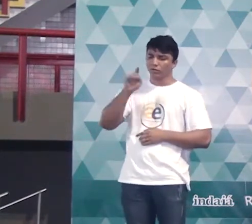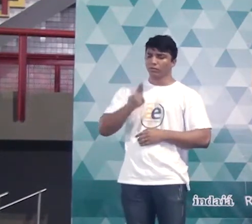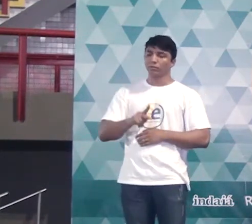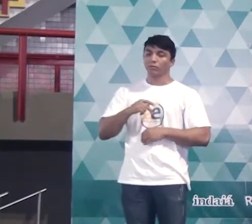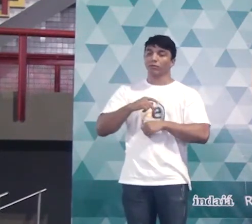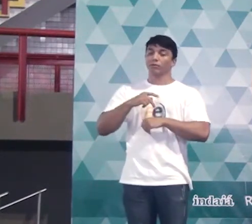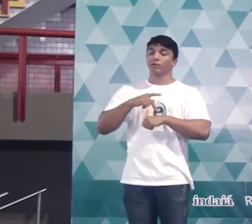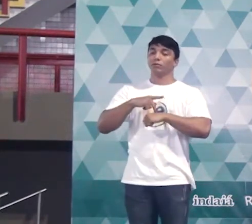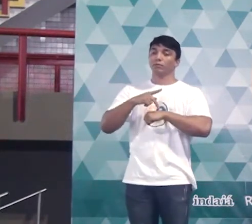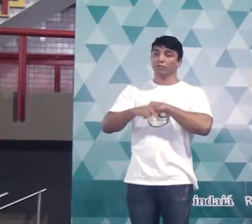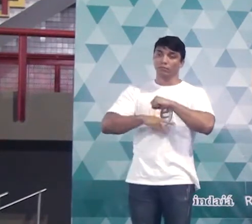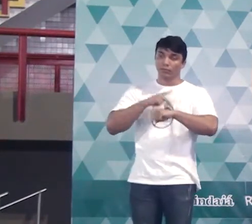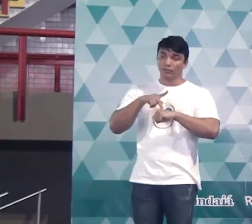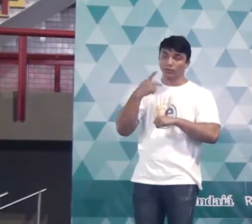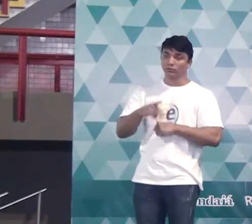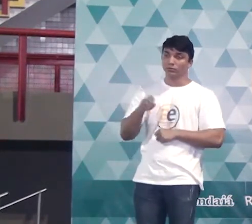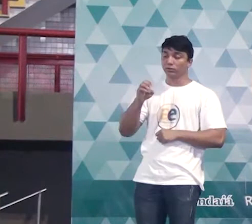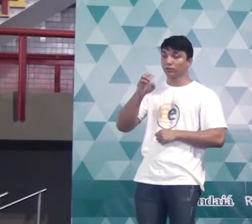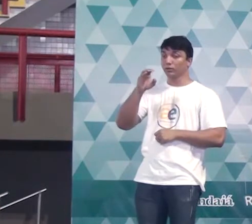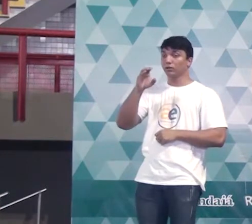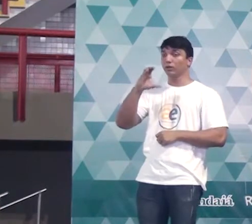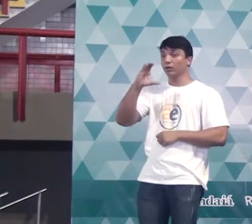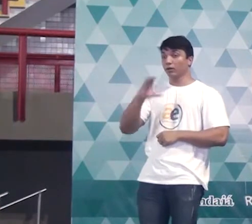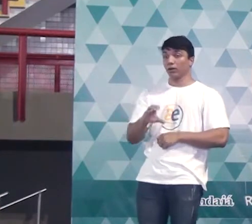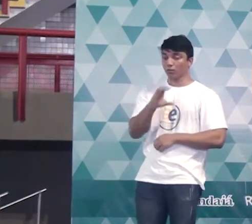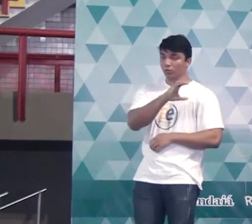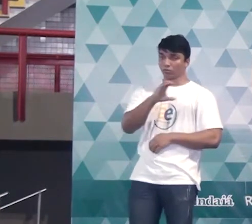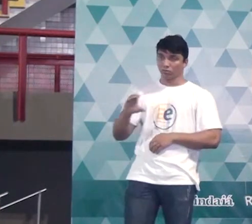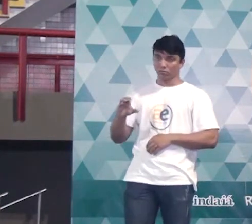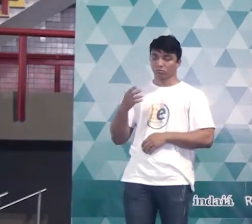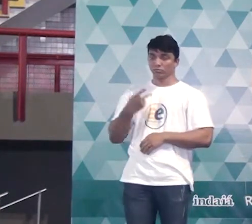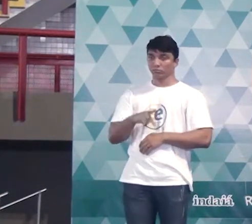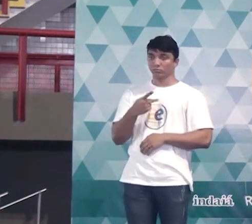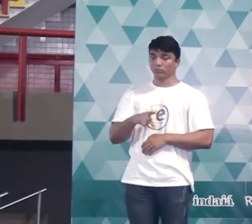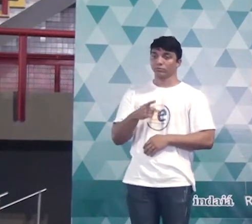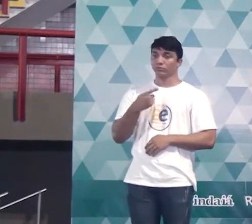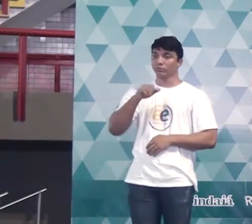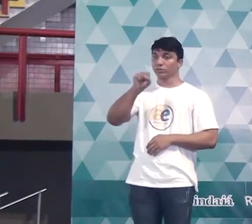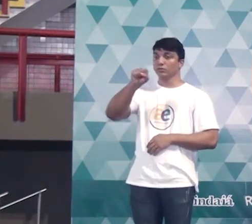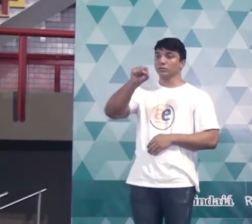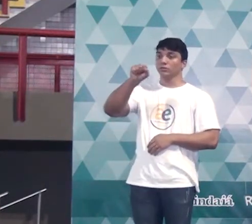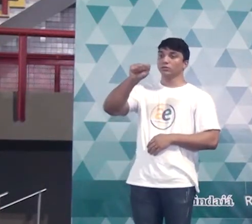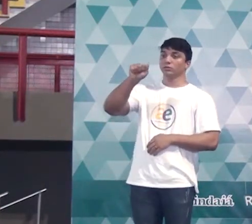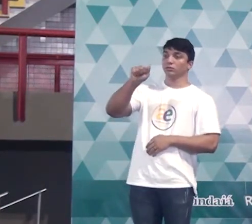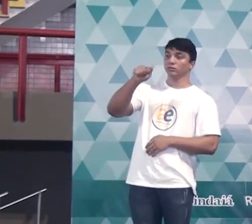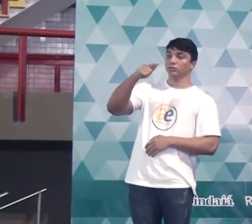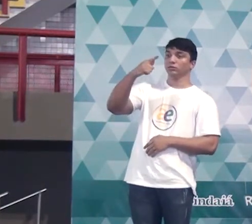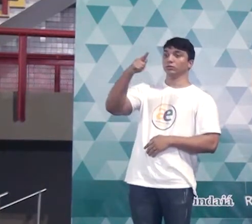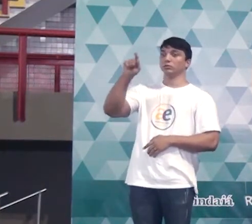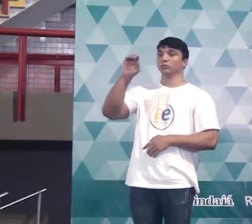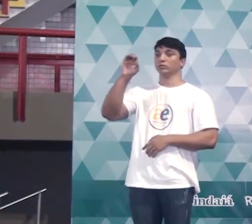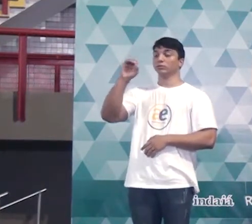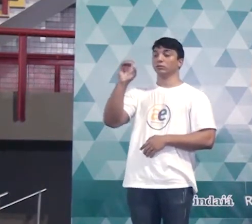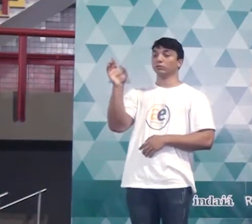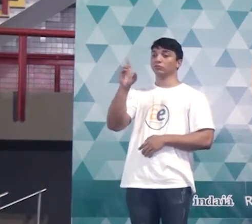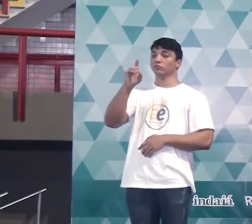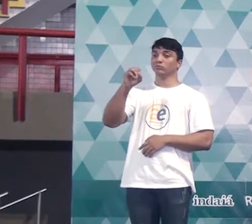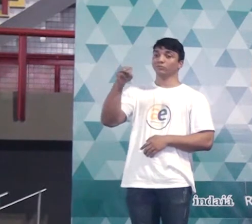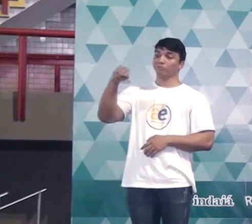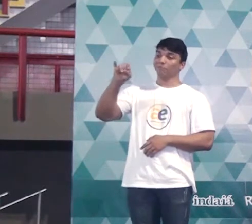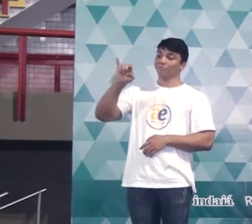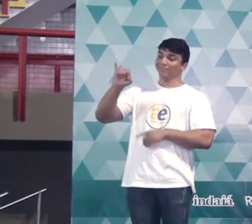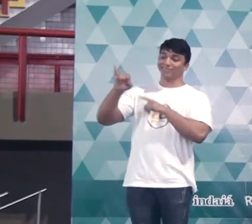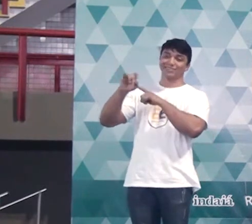dá para canonizar sem autorização do Vaticano. Ninguém vai promover romaria ou acender vela para pagar promessa por São do Meio. Então não custa